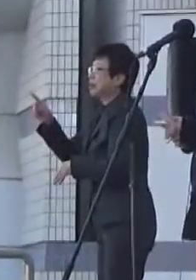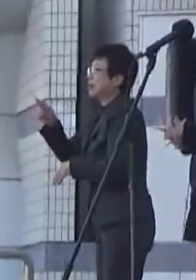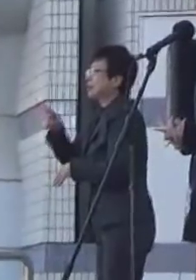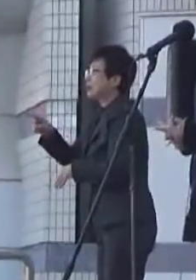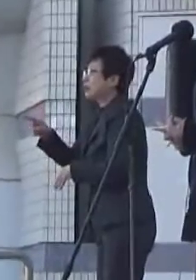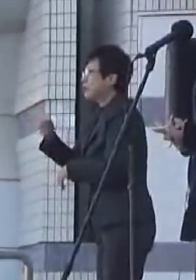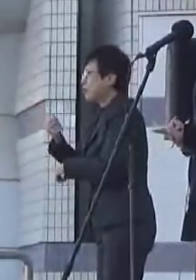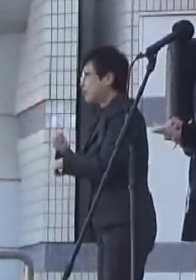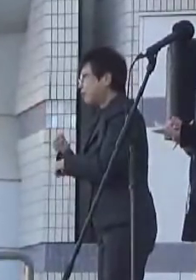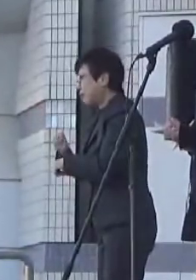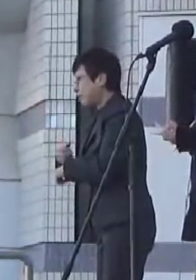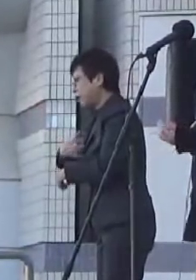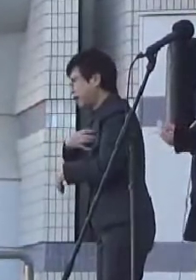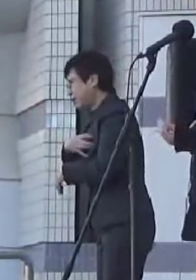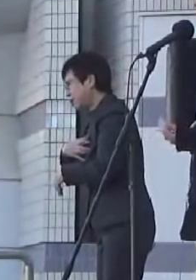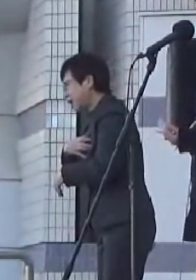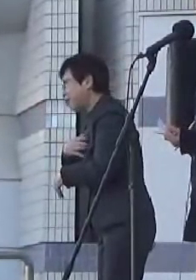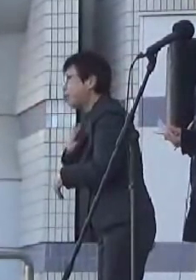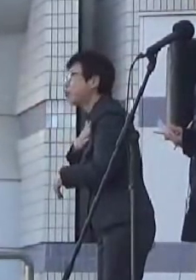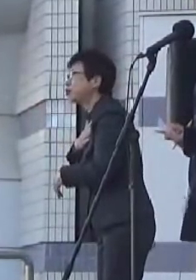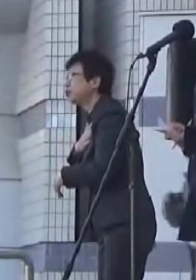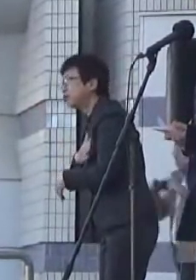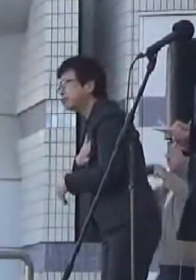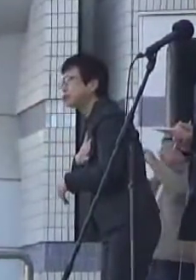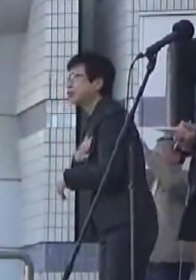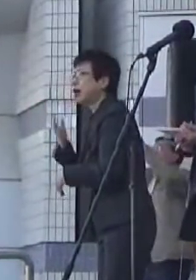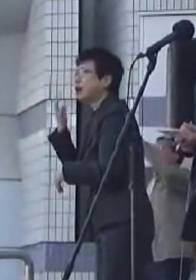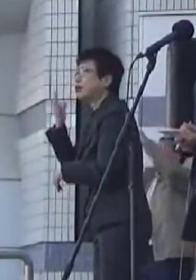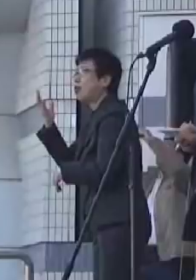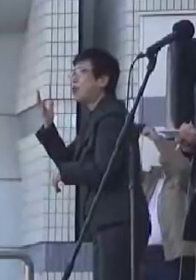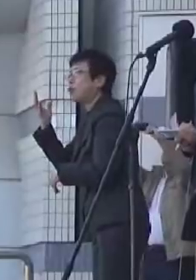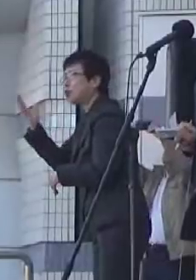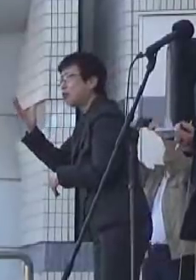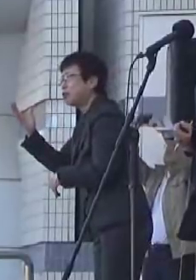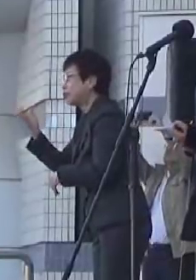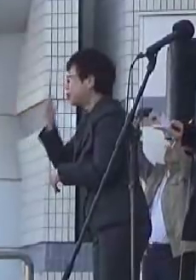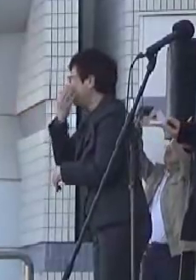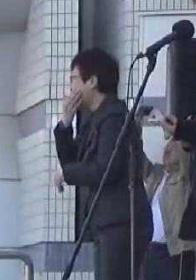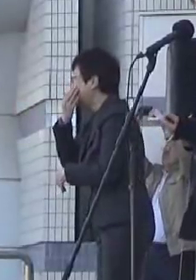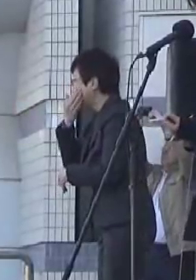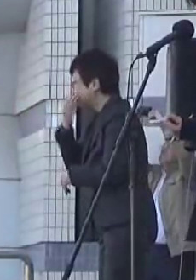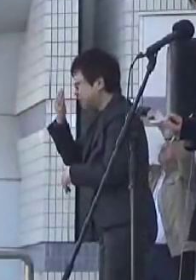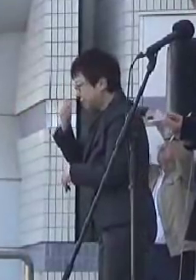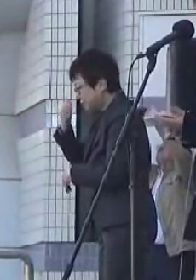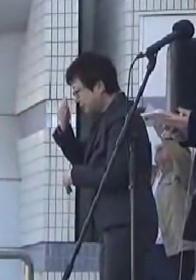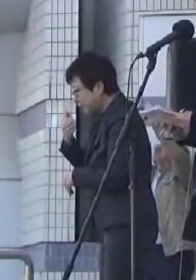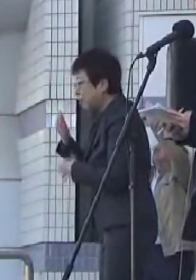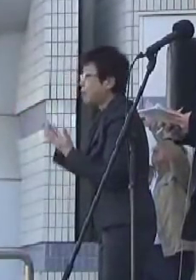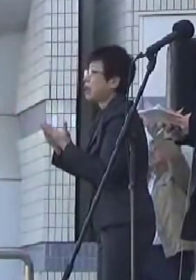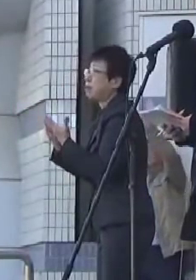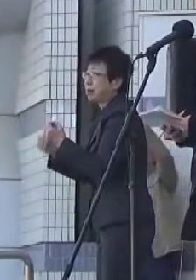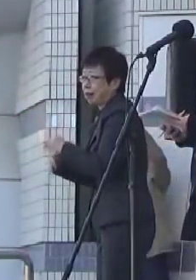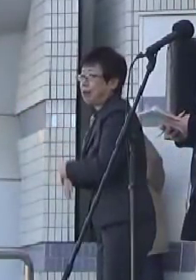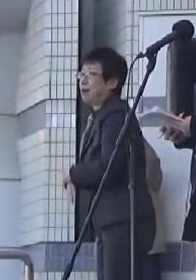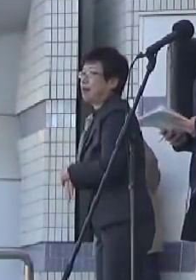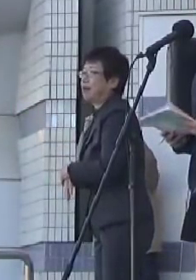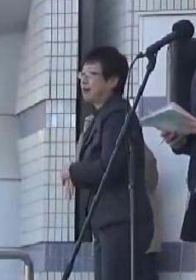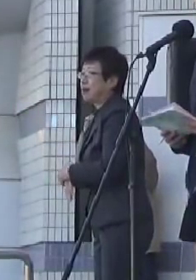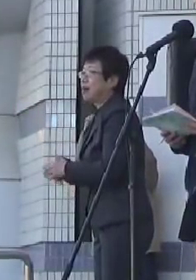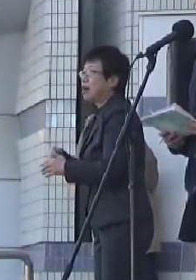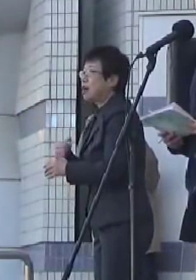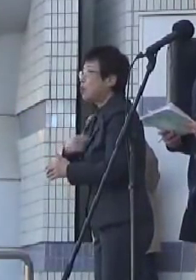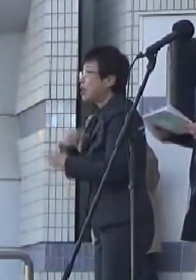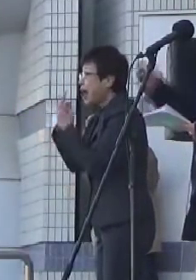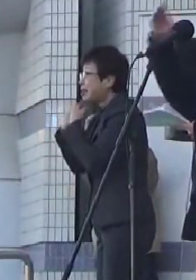みを知るっていうこと、想像するっていうことの大切さというのを学んでまいりました。私